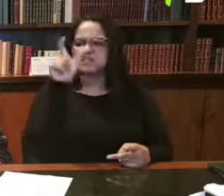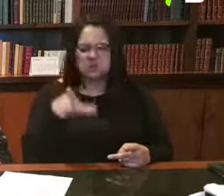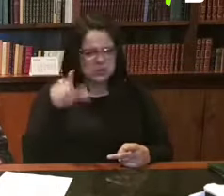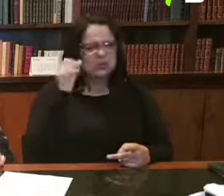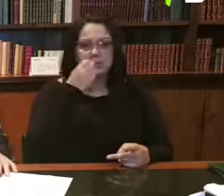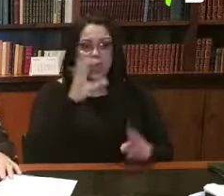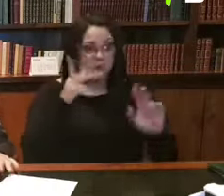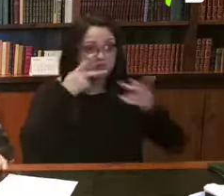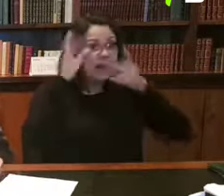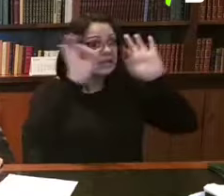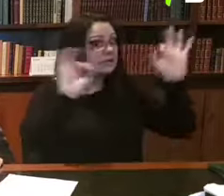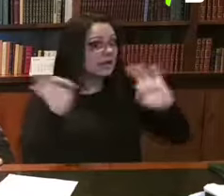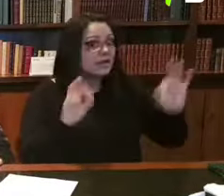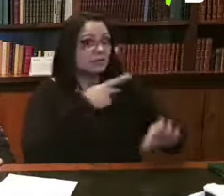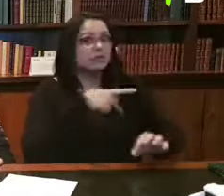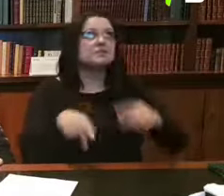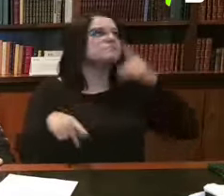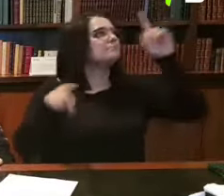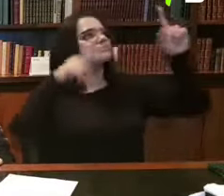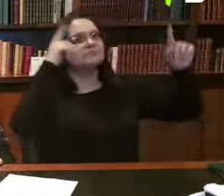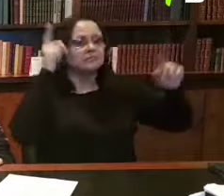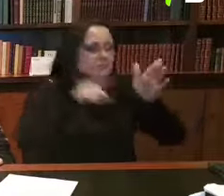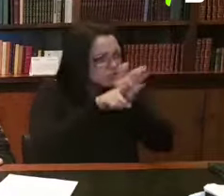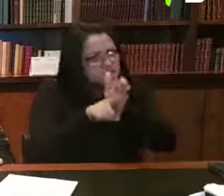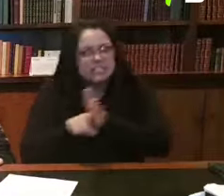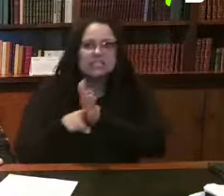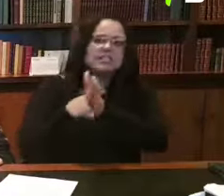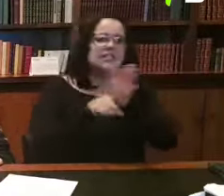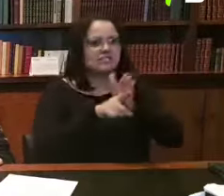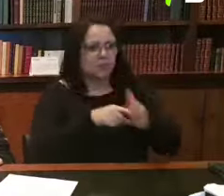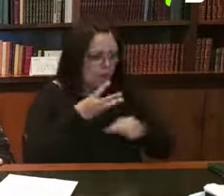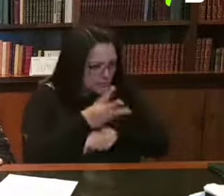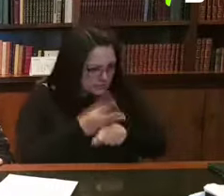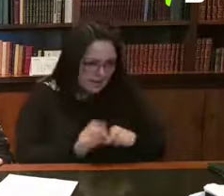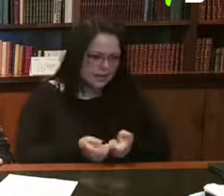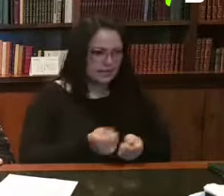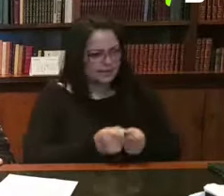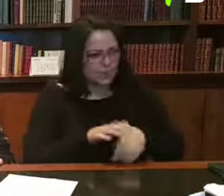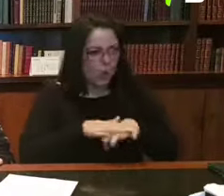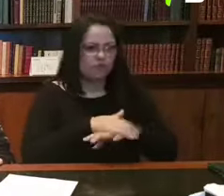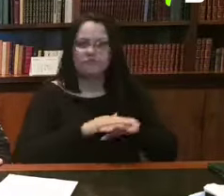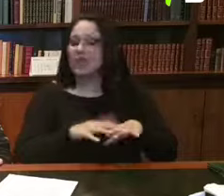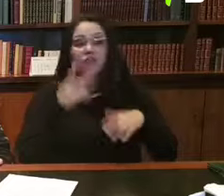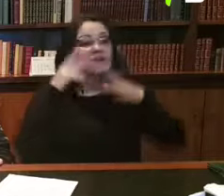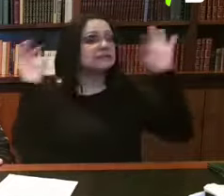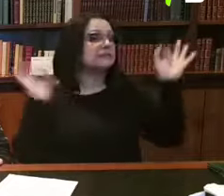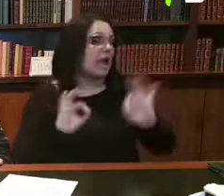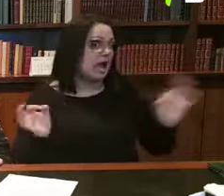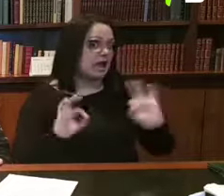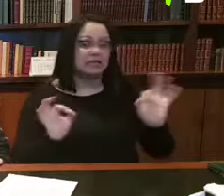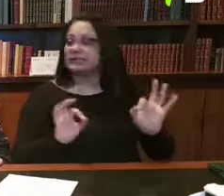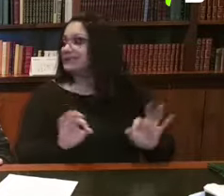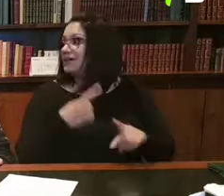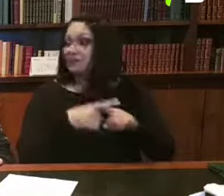e eu não falei nada presidente tira do vai lá pesquisa pega o whatsapp dele conversa eu não falei nada